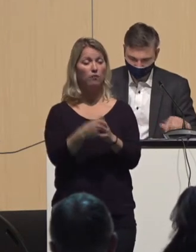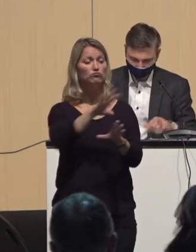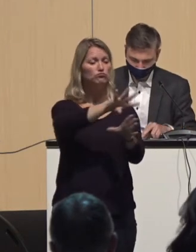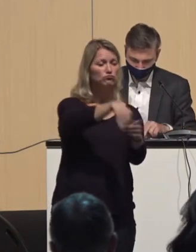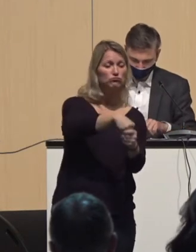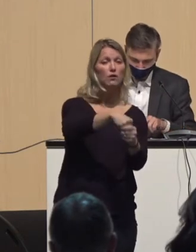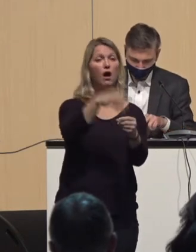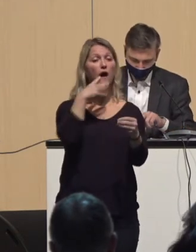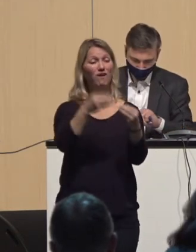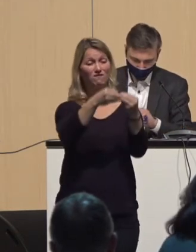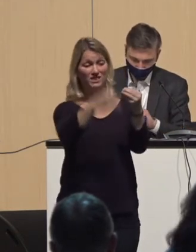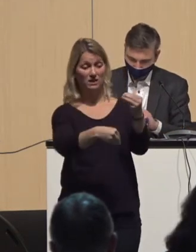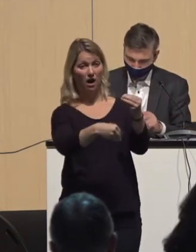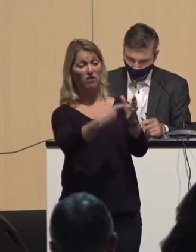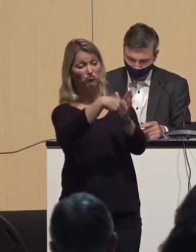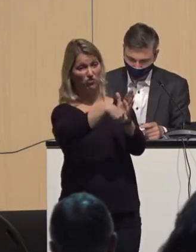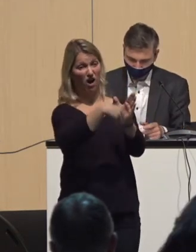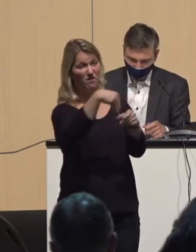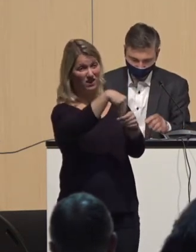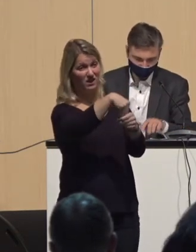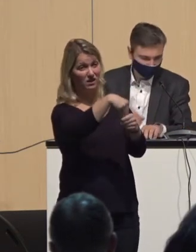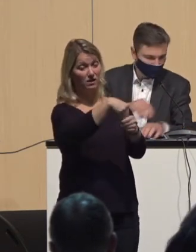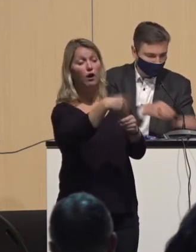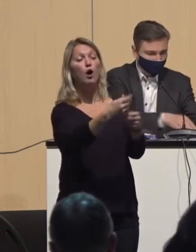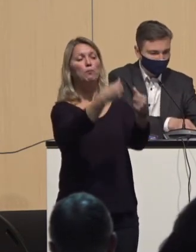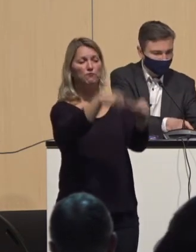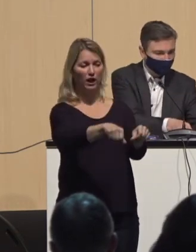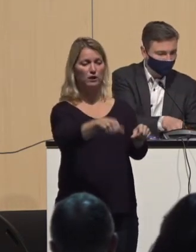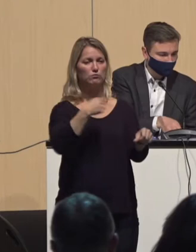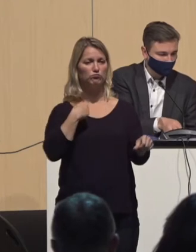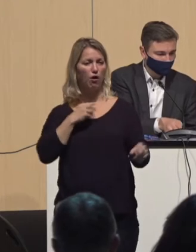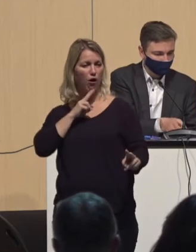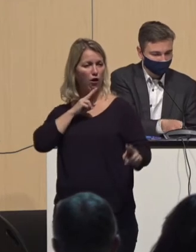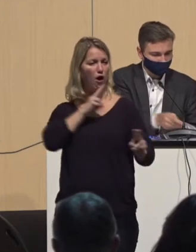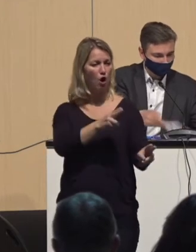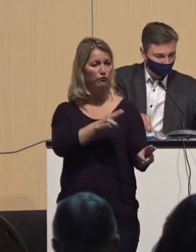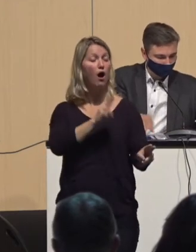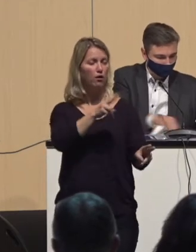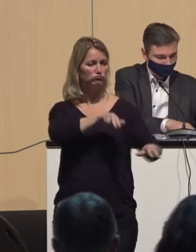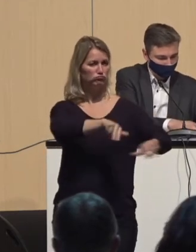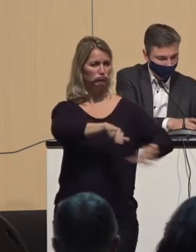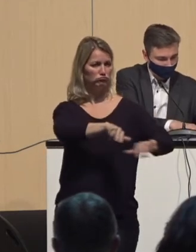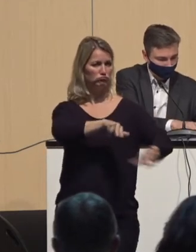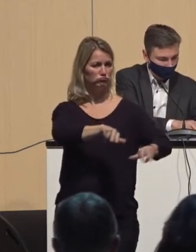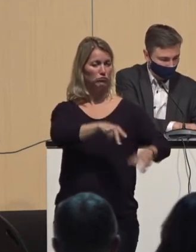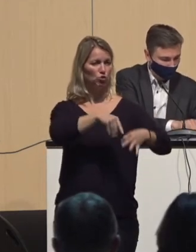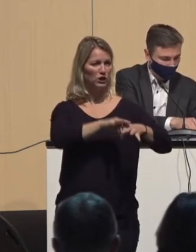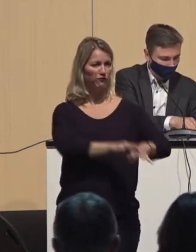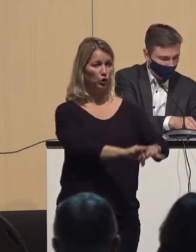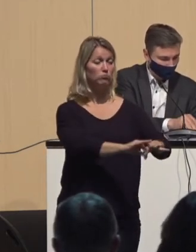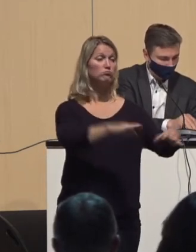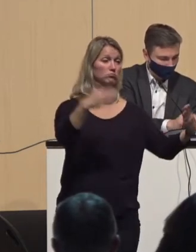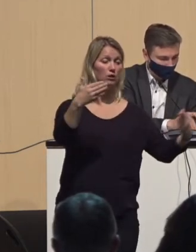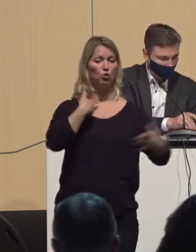potenzieller Vertragsstrafe verpflichtet, die Märkte im Auftrag der Stadt durchzuführen. Es sei denn, es erfolgt eine